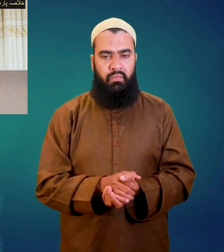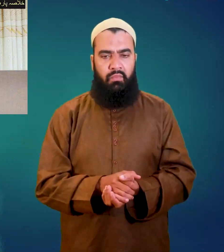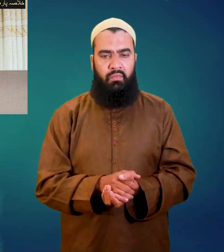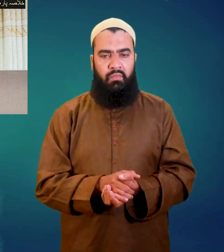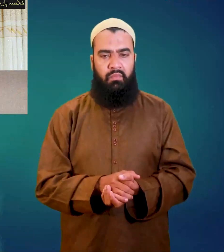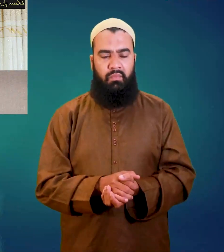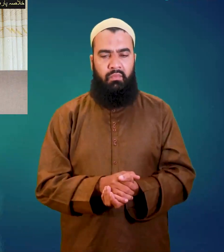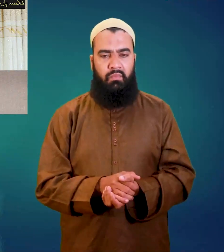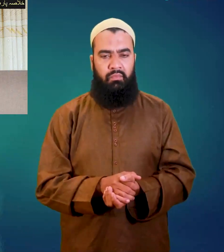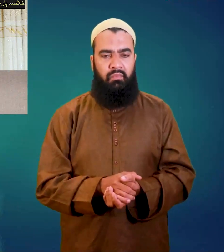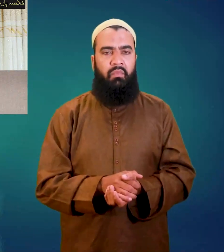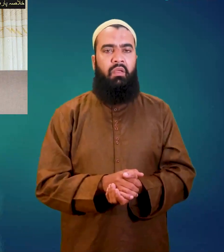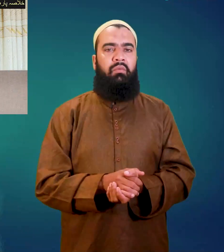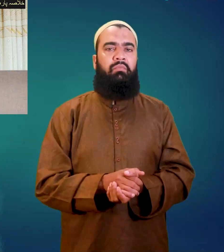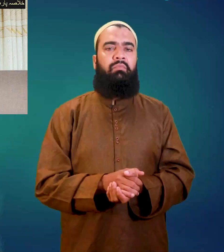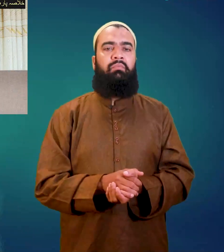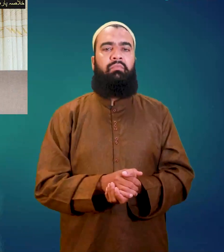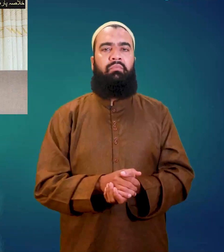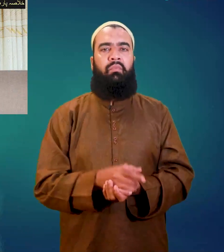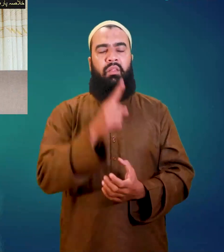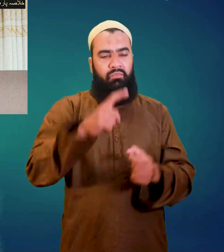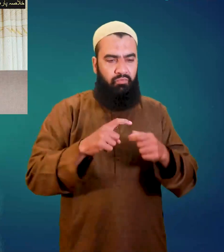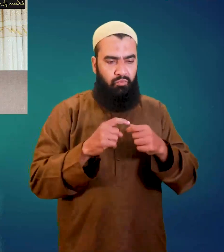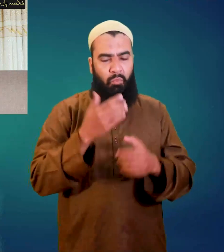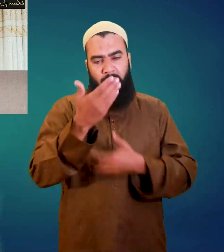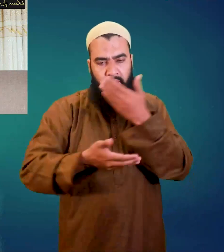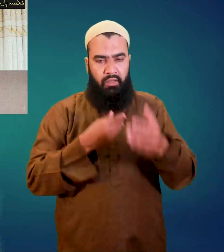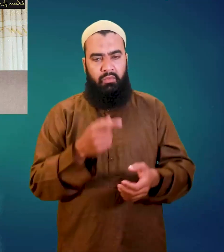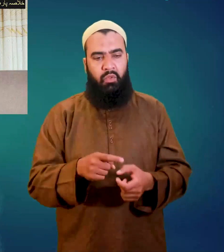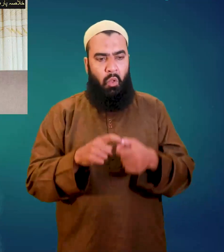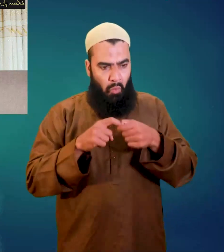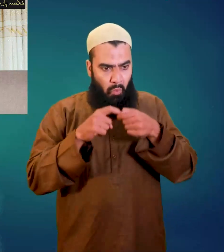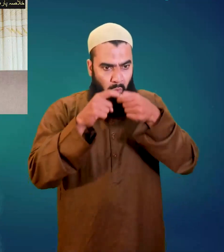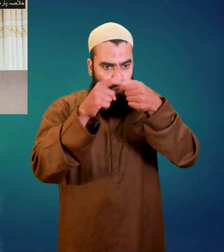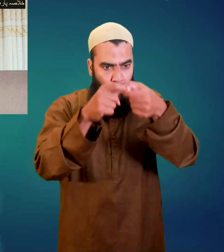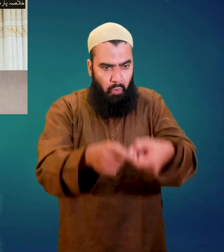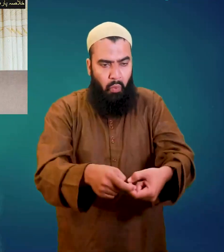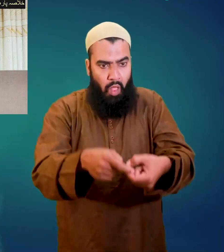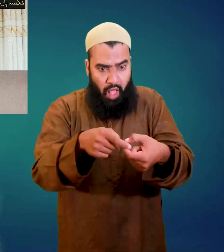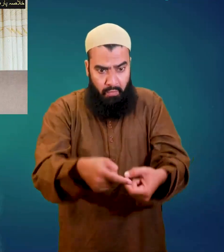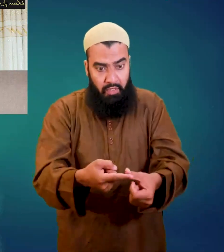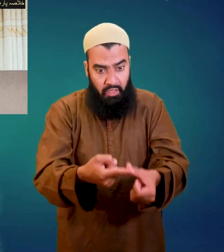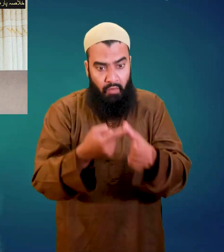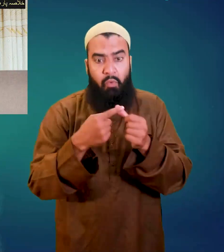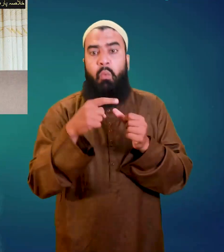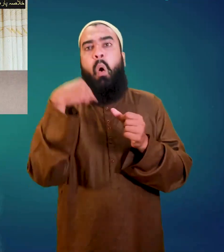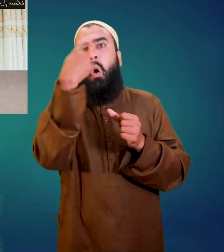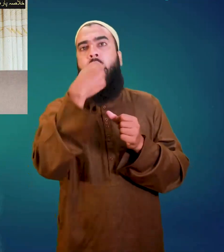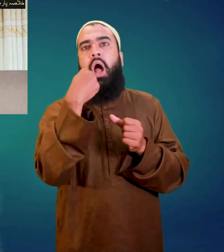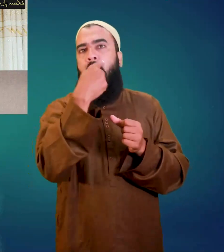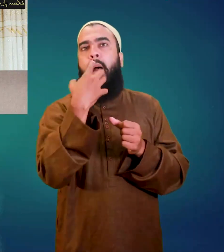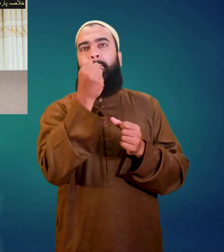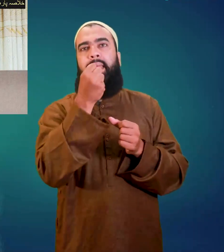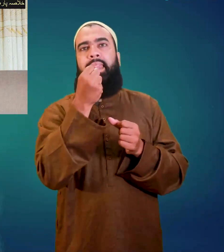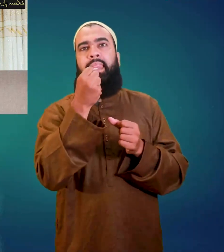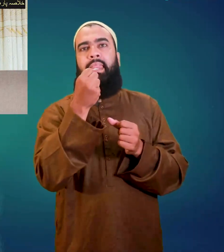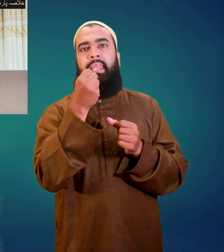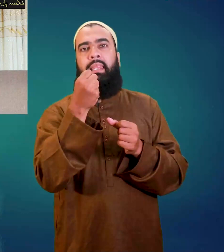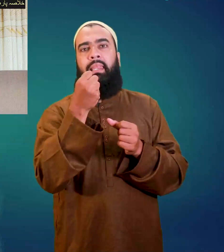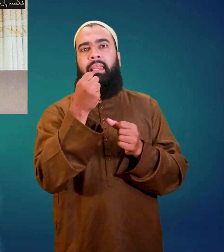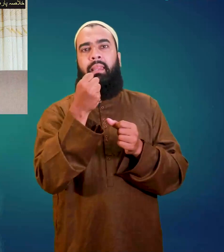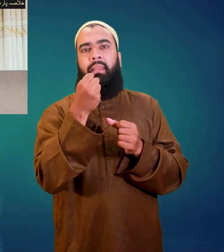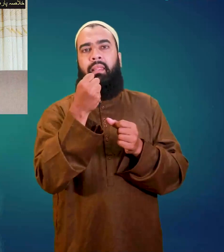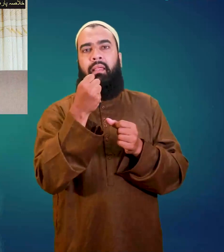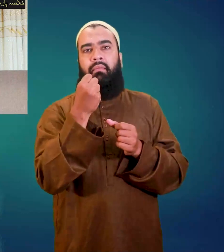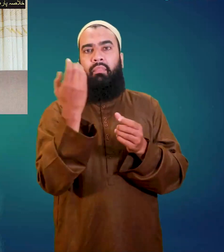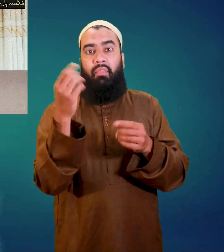فرمایا گیا کہ ان کی جلد بھی بولے گی، تو پھر وہ اس وقت کہیں گے کہ دنیا کے اندر تو تم نہیں بولتے تھے، تو جواب میں وہ کہیں گے